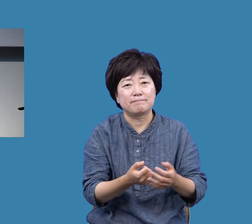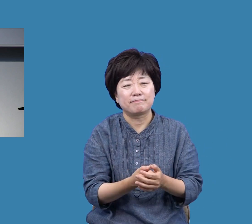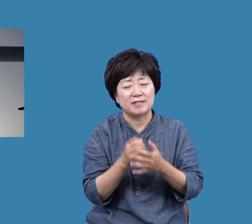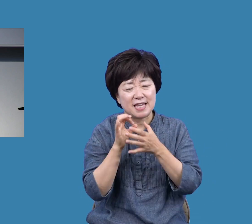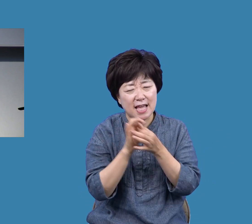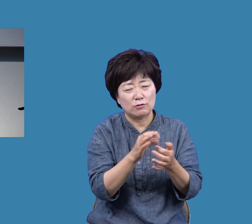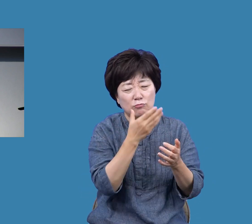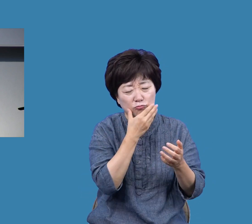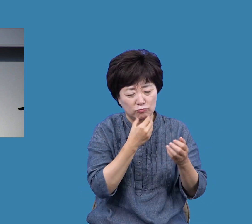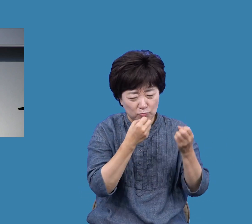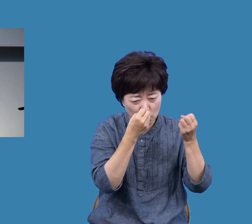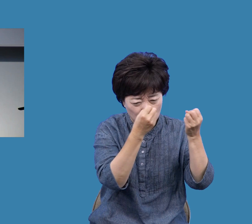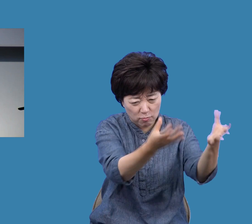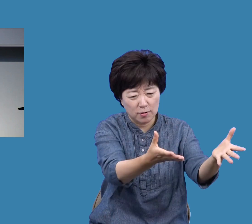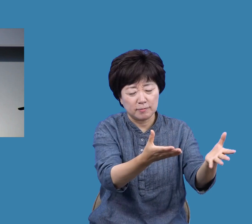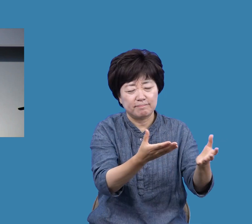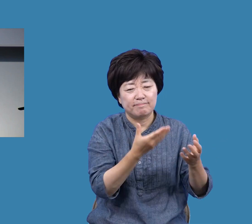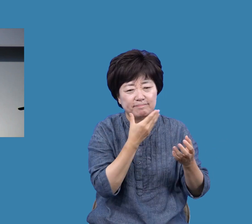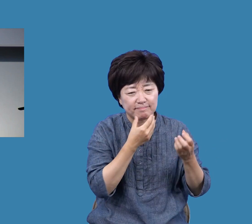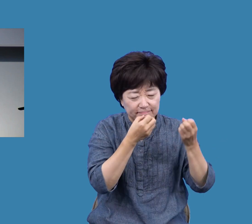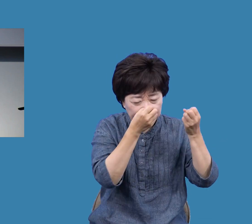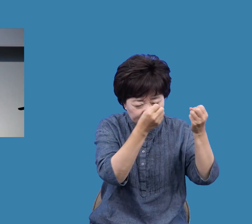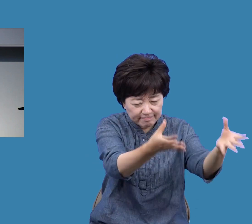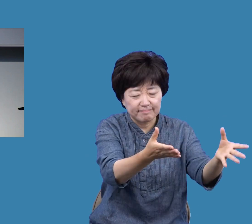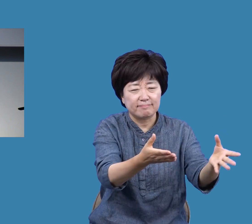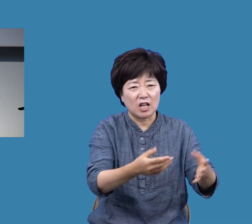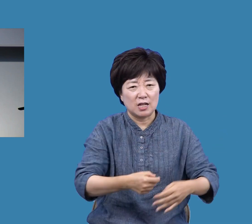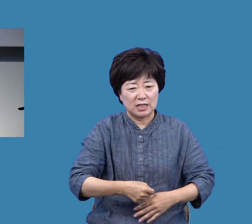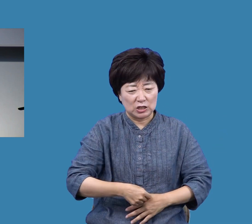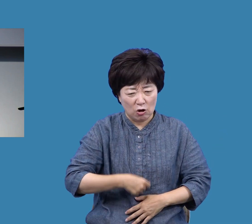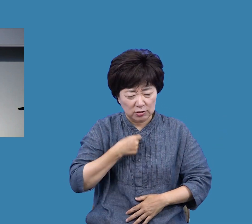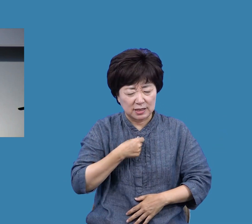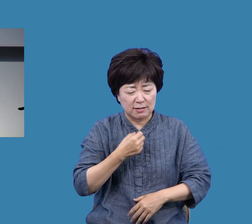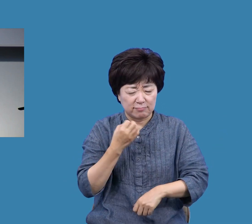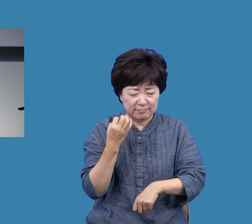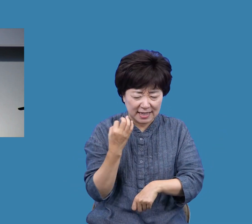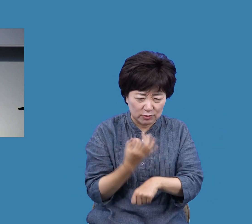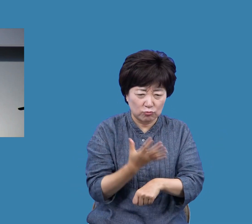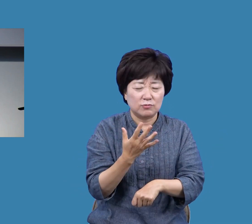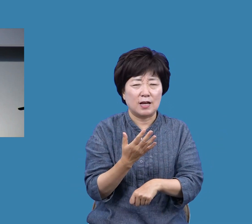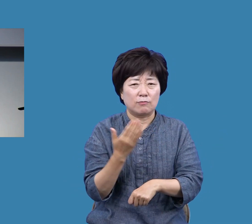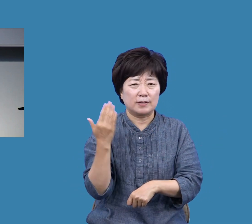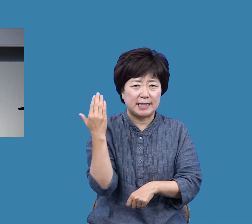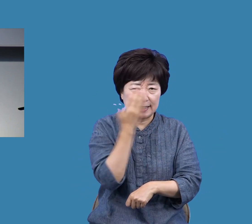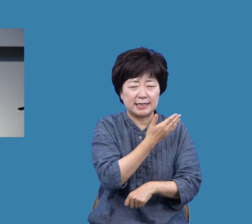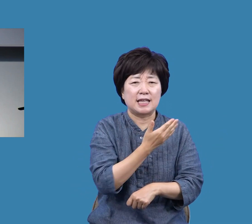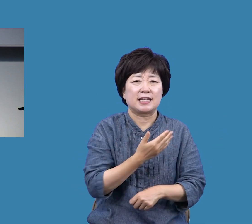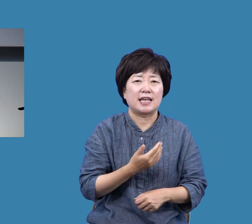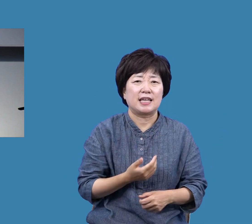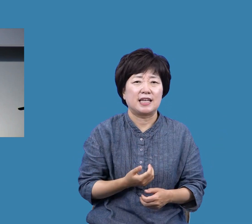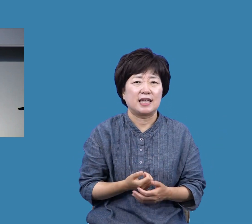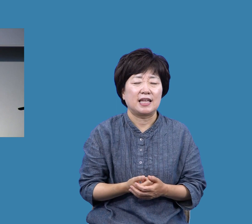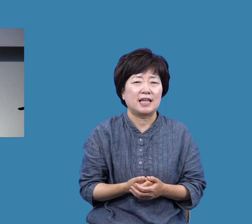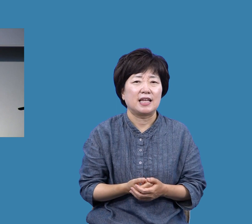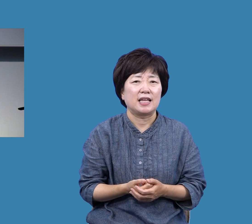계속 축복하시고 정직하고 단순하고 명료하고